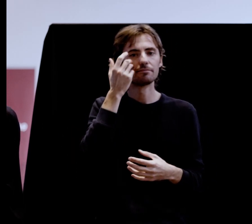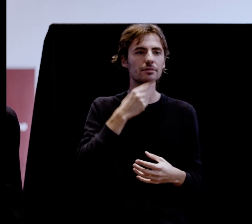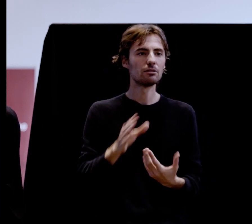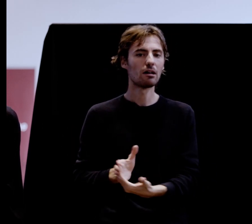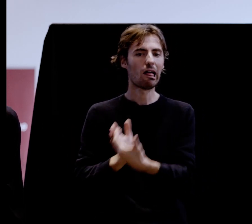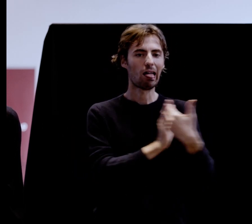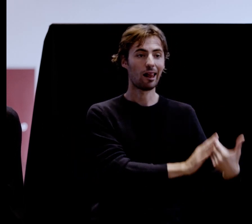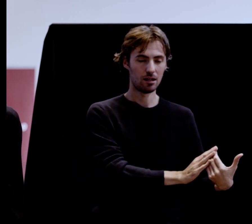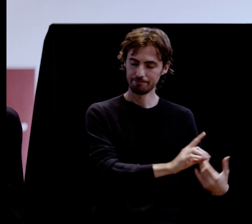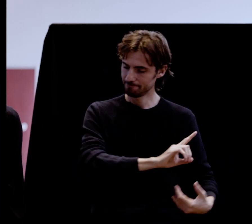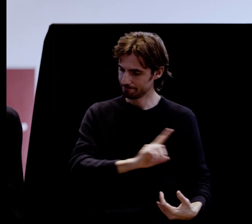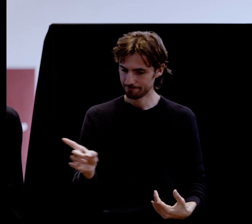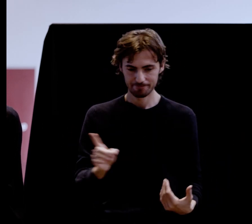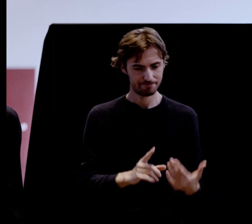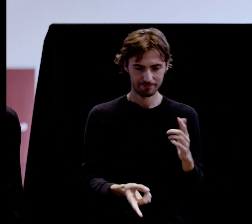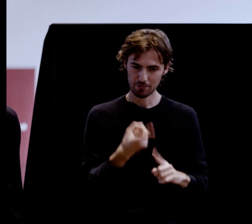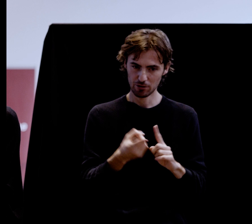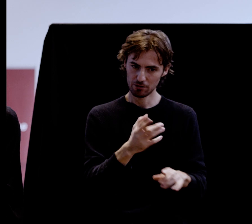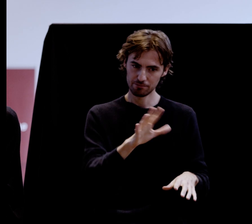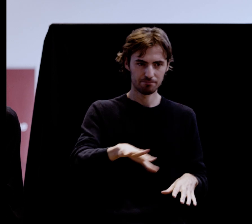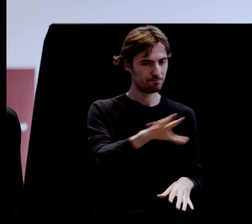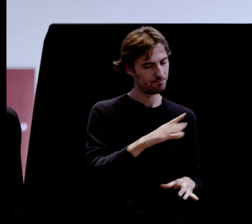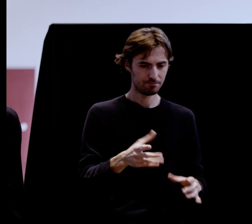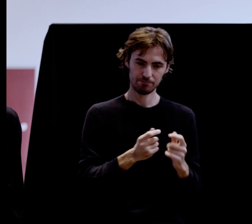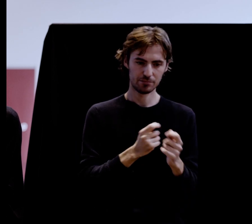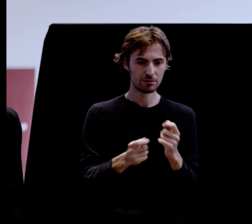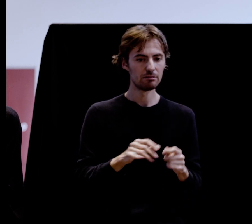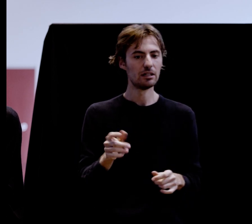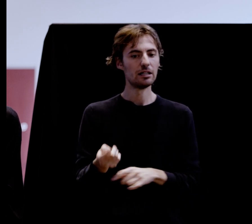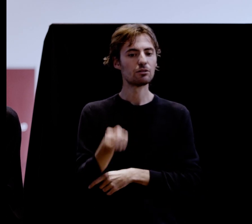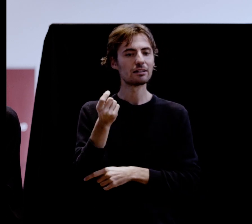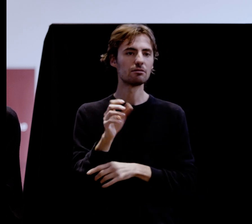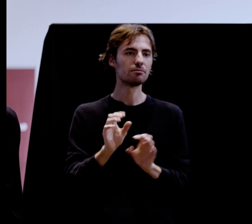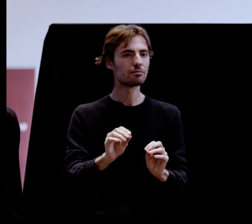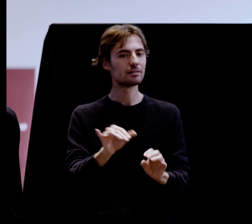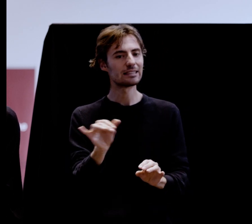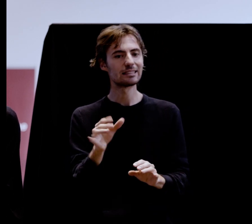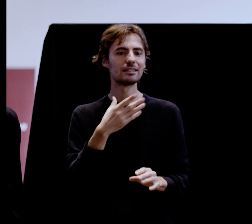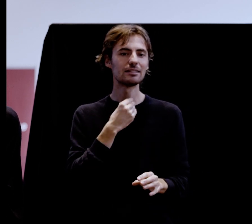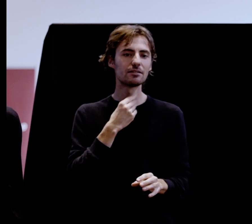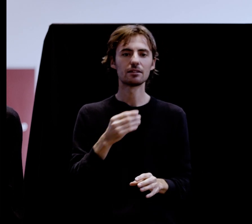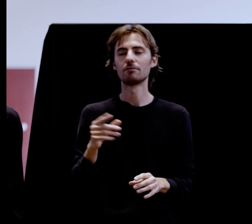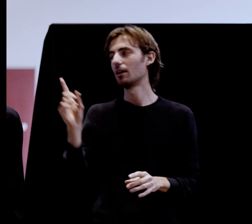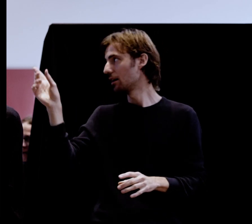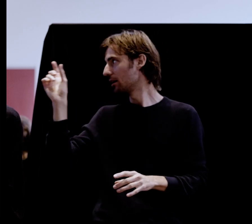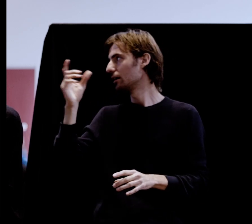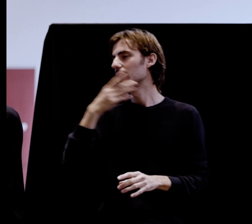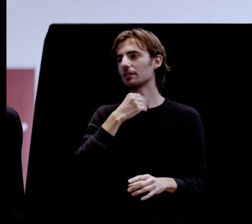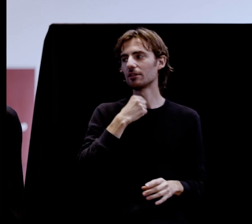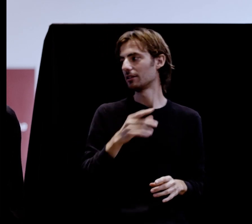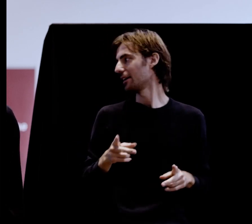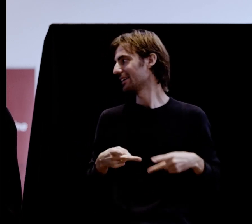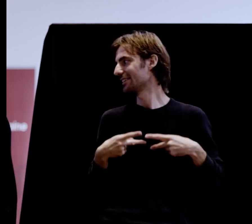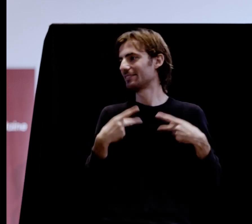semble primordial chez ces jeunes gens. Alors, qui va faire cette éducation ? Alors, pas que à la sexualité, j'écris sexualité, mais aussi à la vie